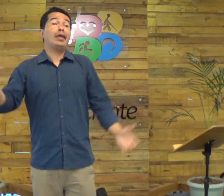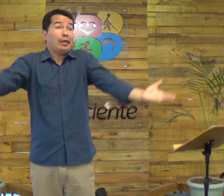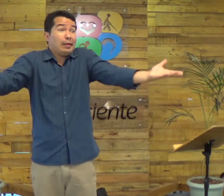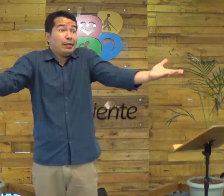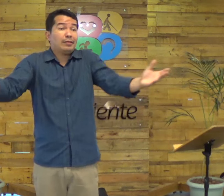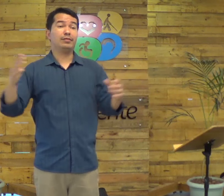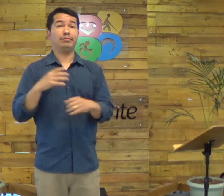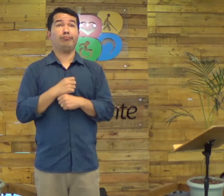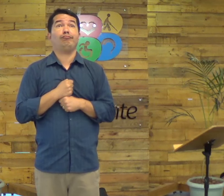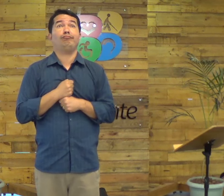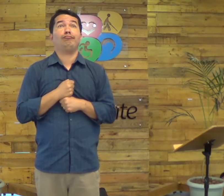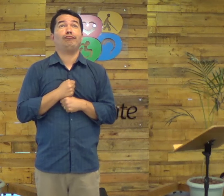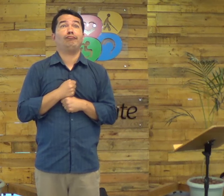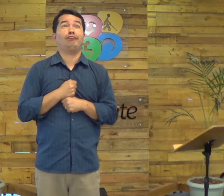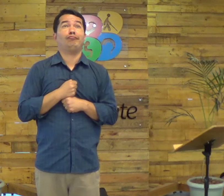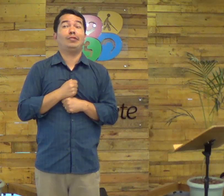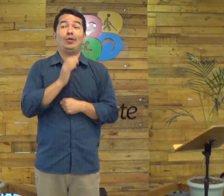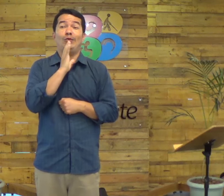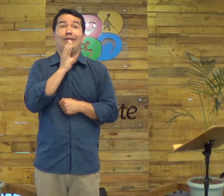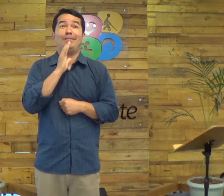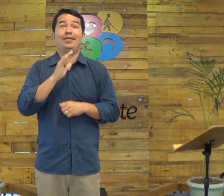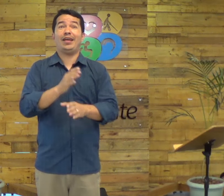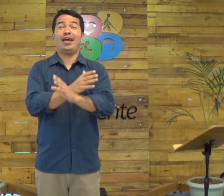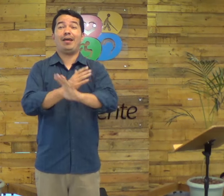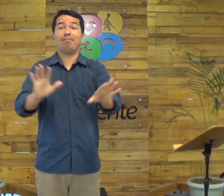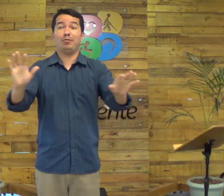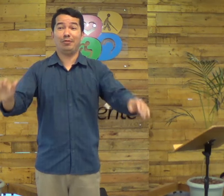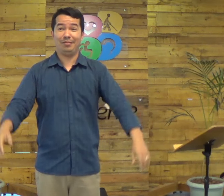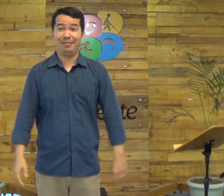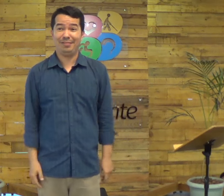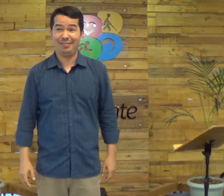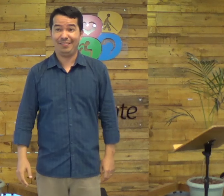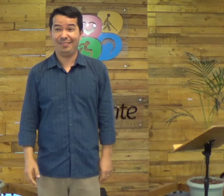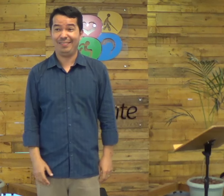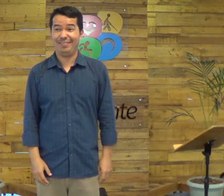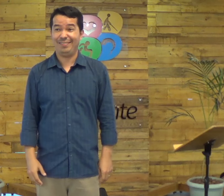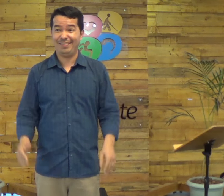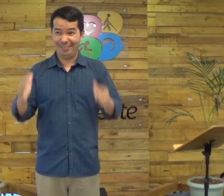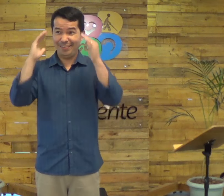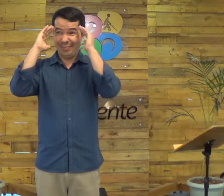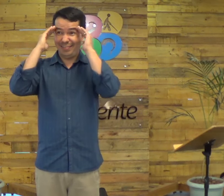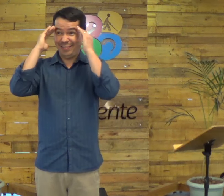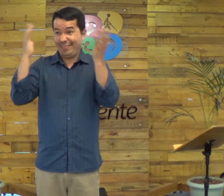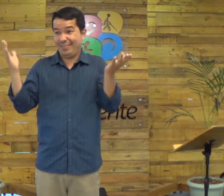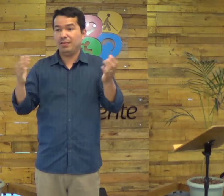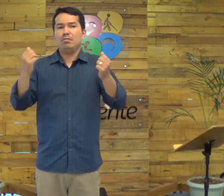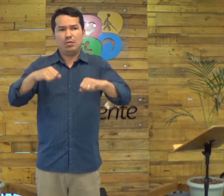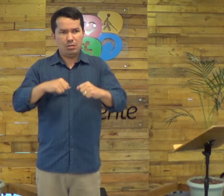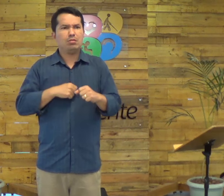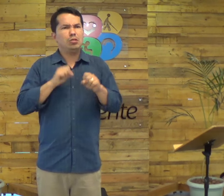devem ir, porque as pessoas um dia vão morrer, e se elas guardam para elas mesmas o que elas aprenderam, de que adianta? Né?